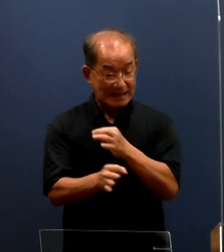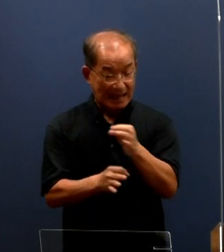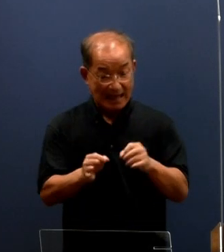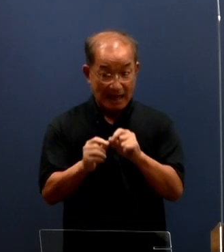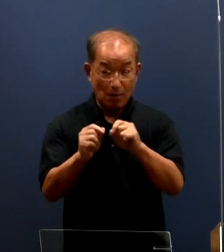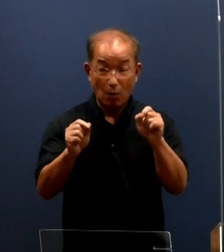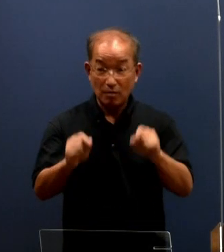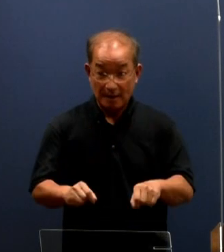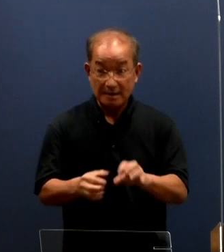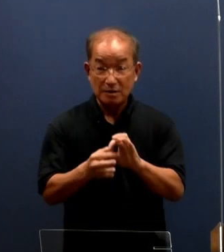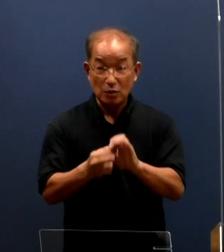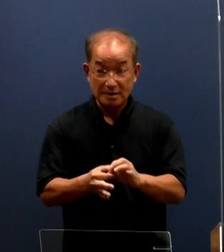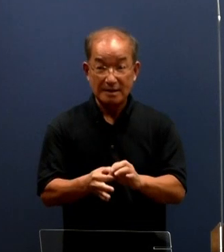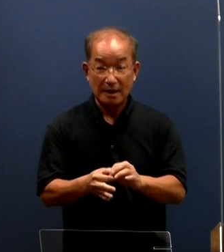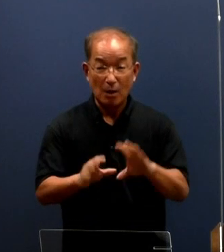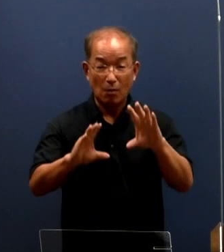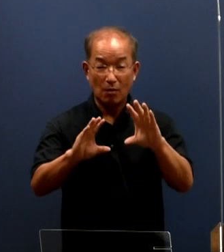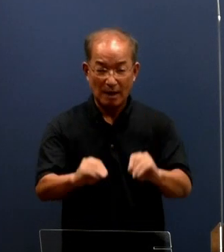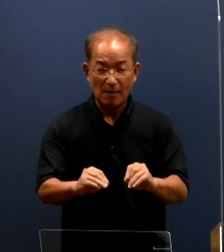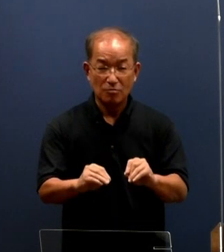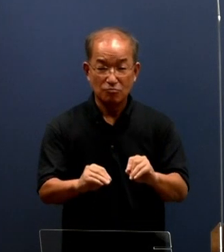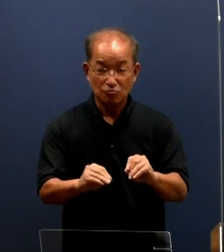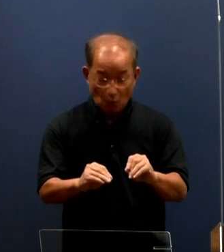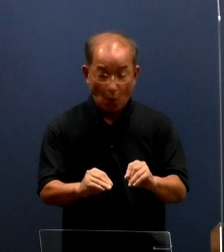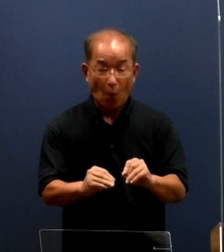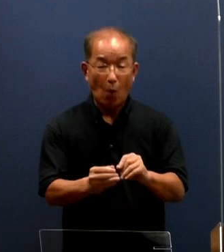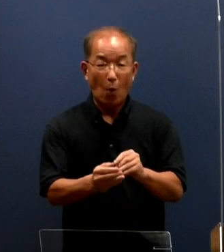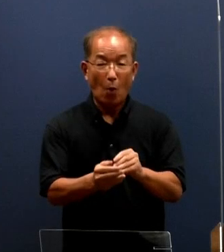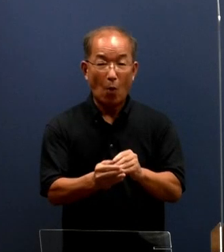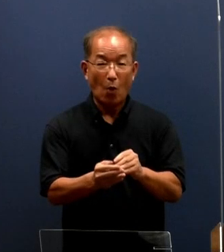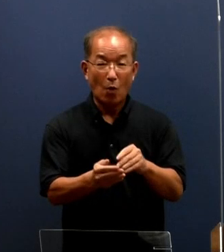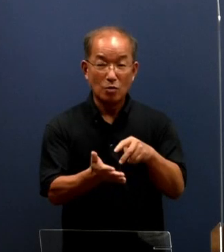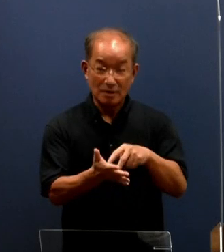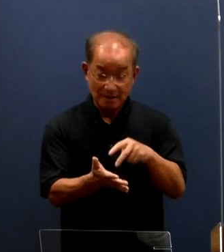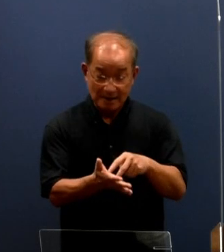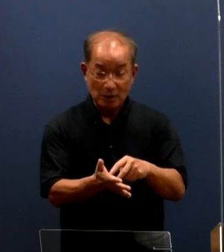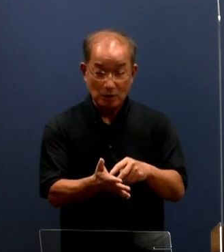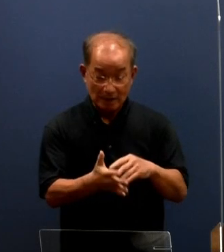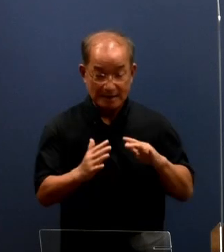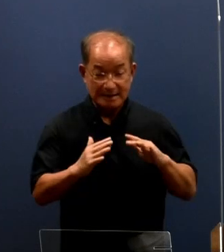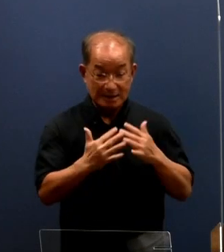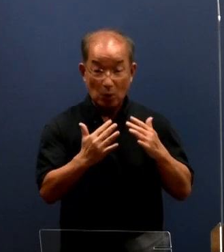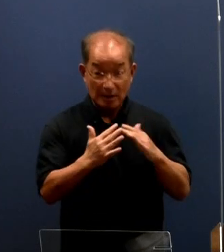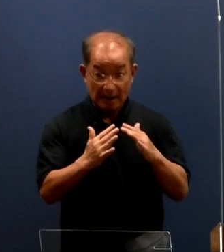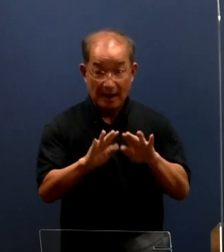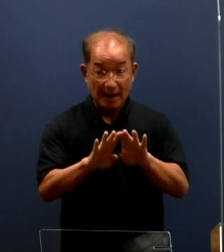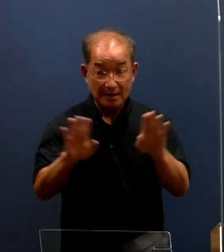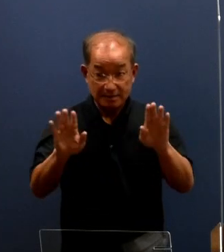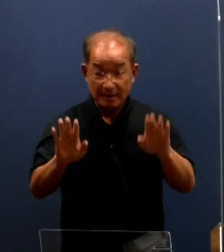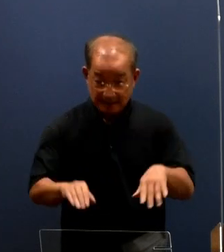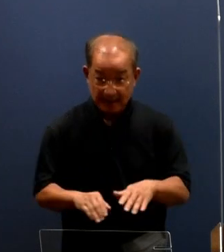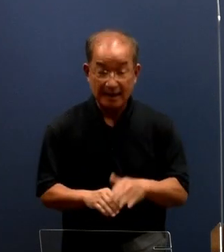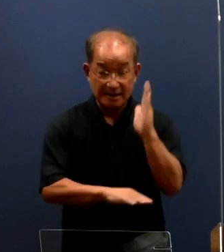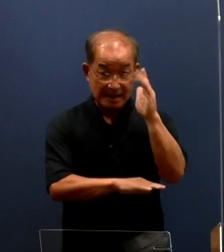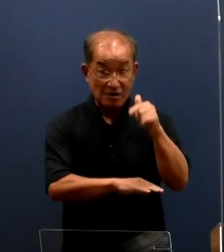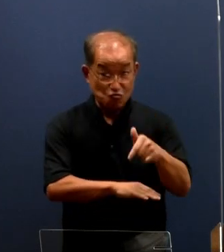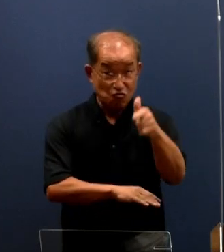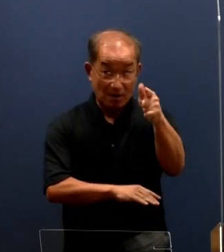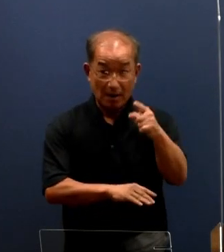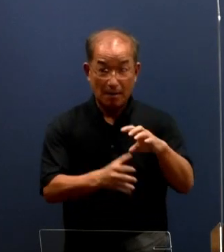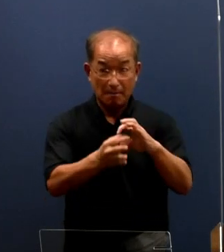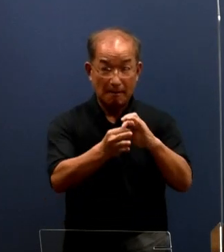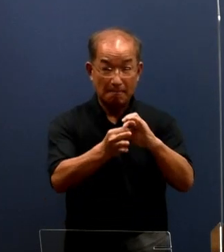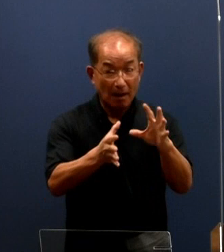経営問題として辞める前提で、まあ、議論が始まって、で、政府は全く関与せ